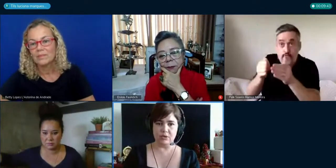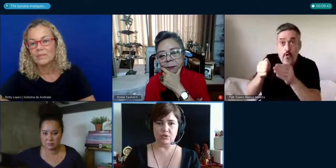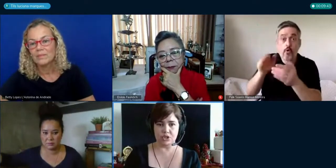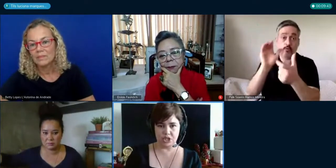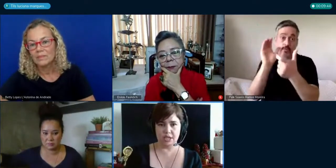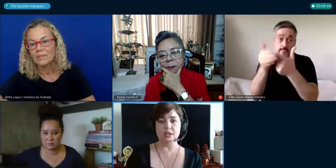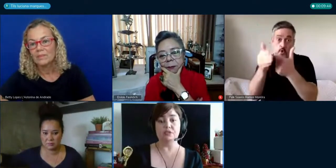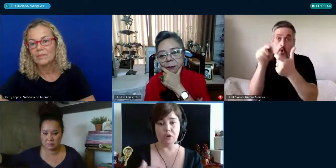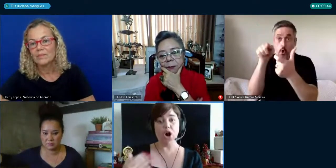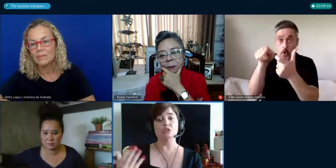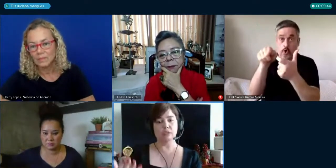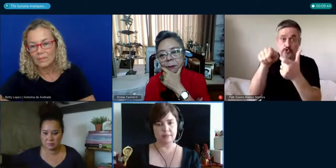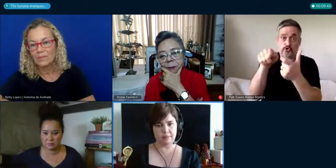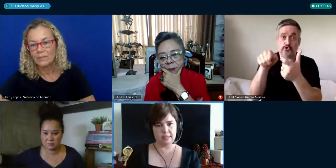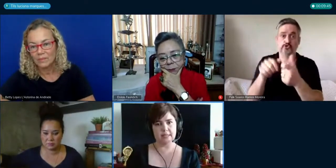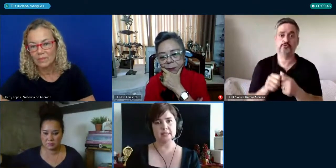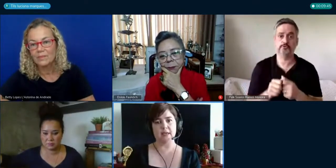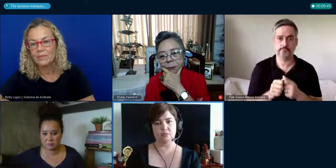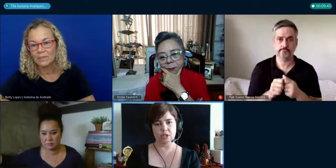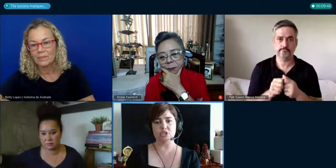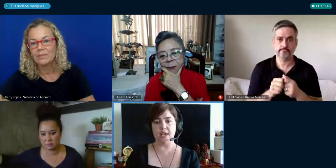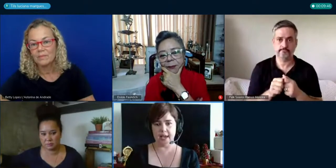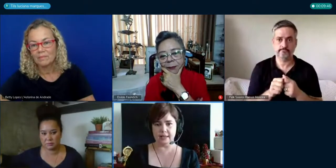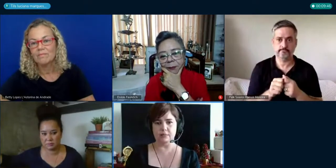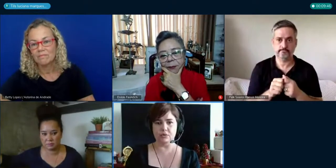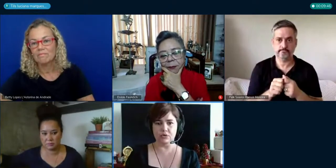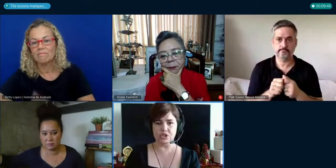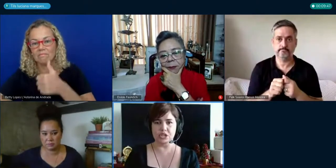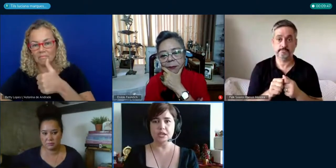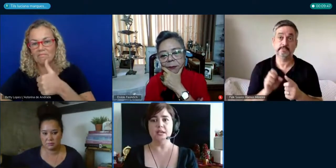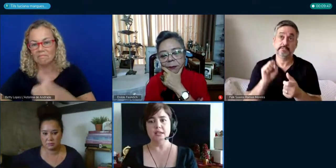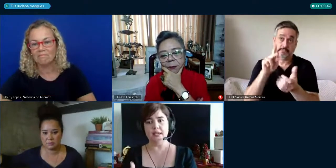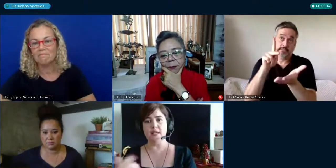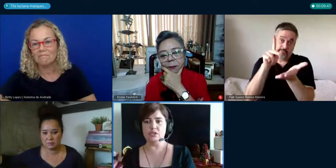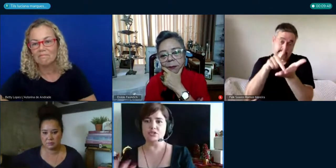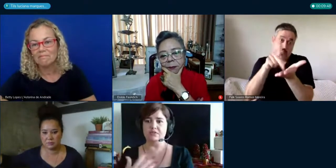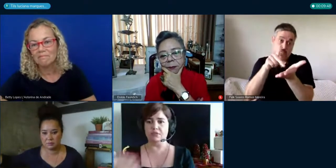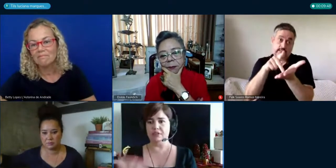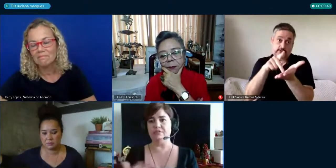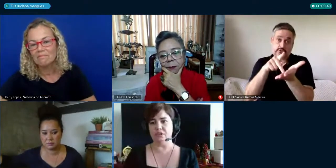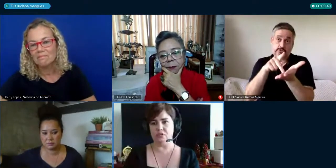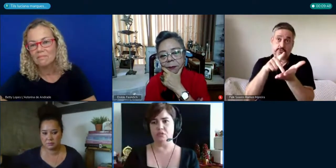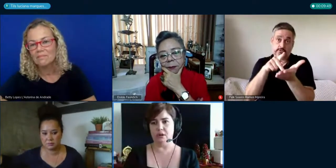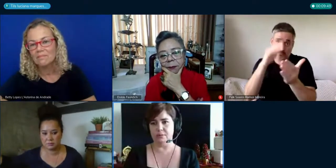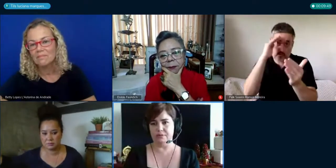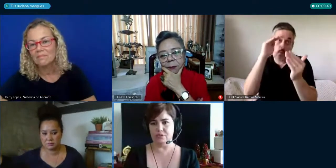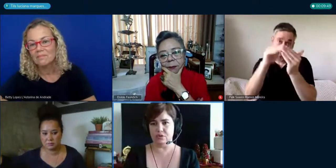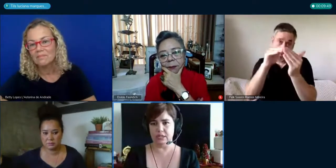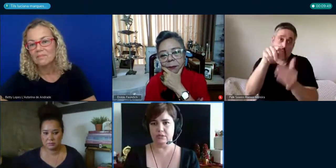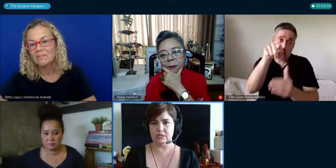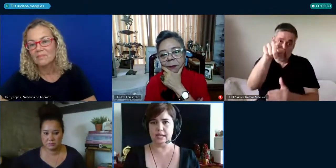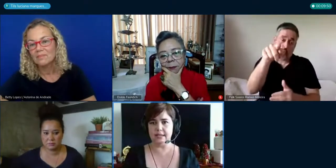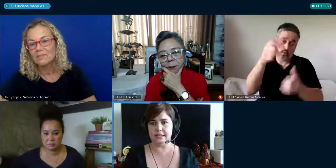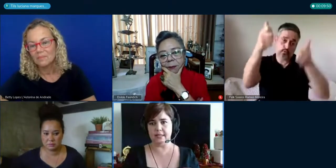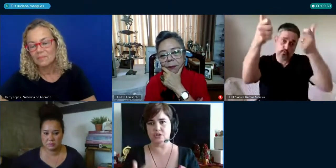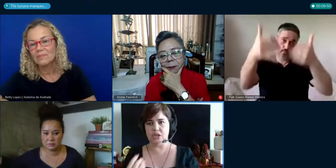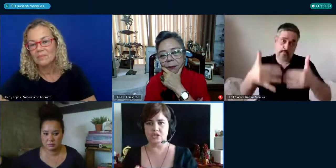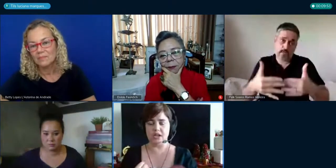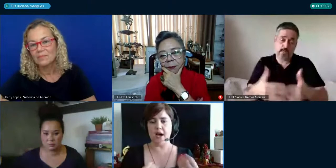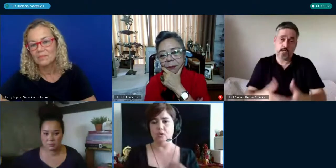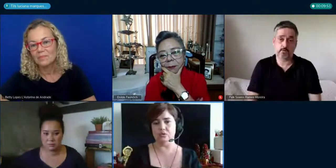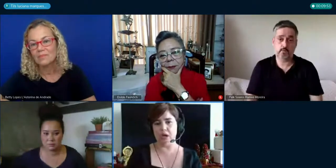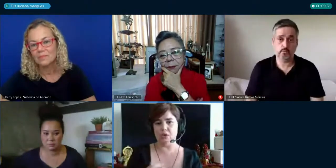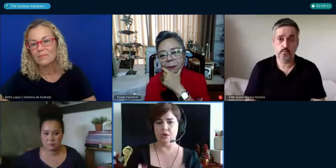a terminologia, que o foco da minha pesquisa realmente é a terminologia, e aí eu verifico com a professora Enil se há